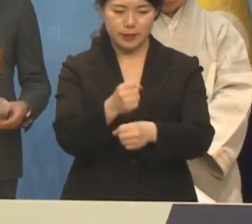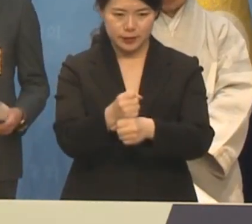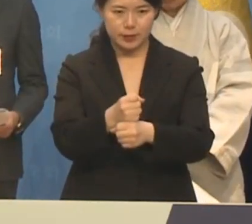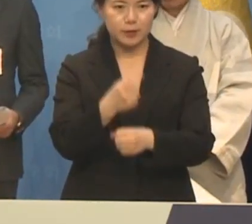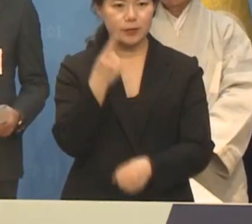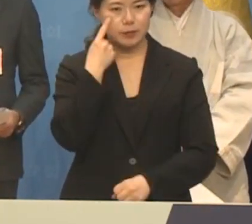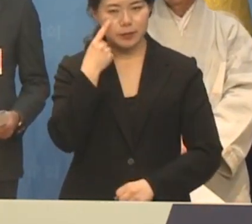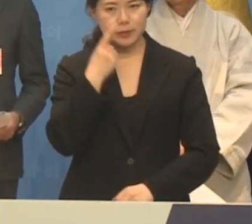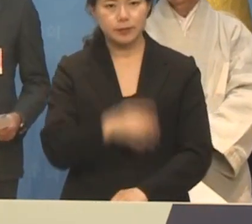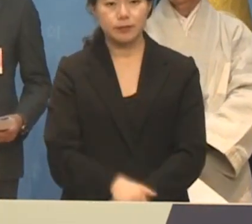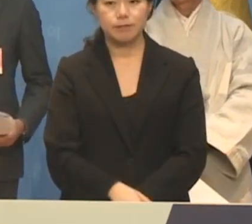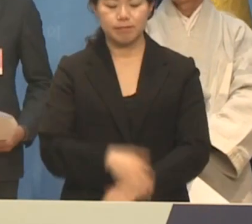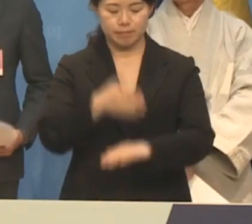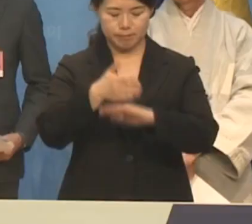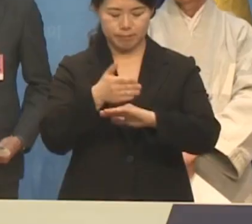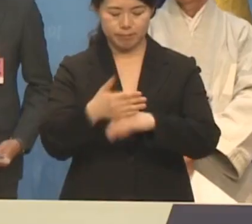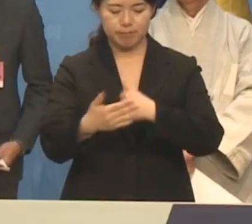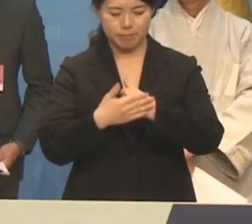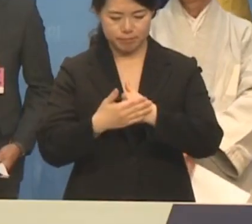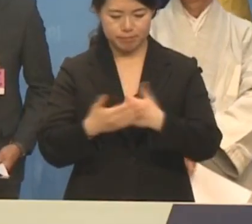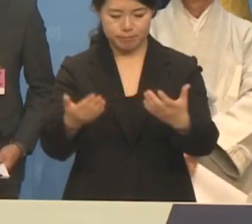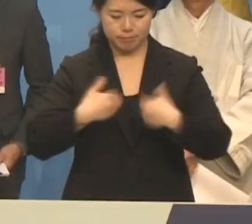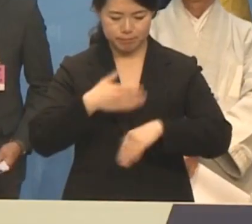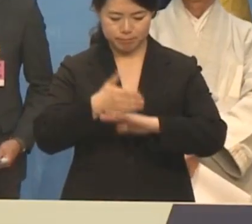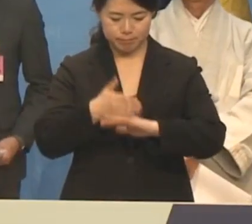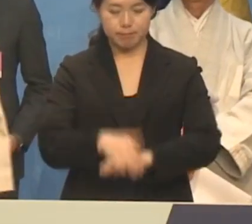만들어지기 바랍니다. 도와주세요. 감사합니다.